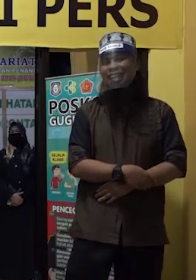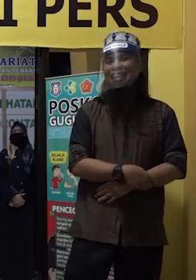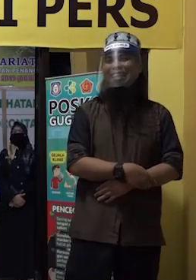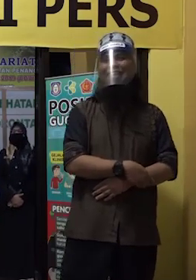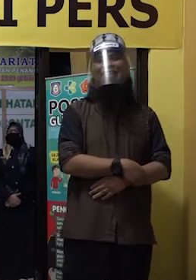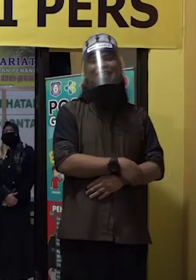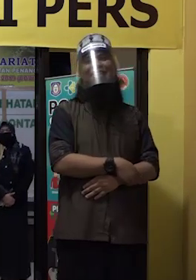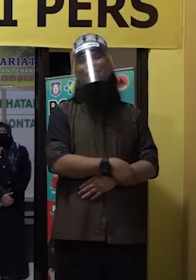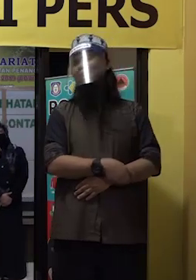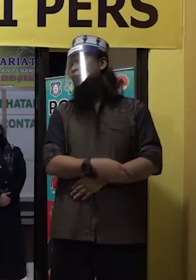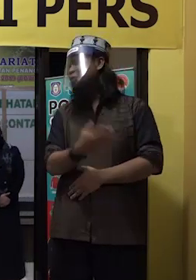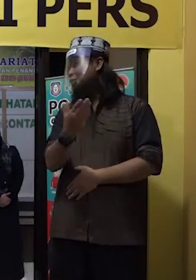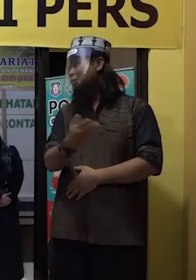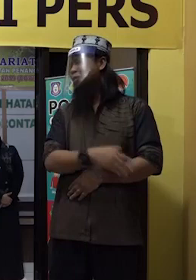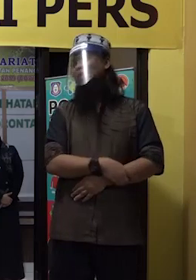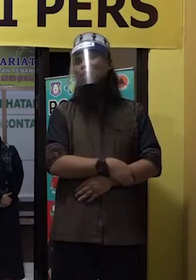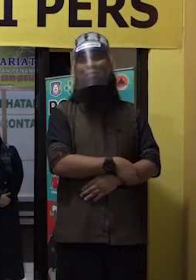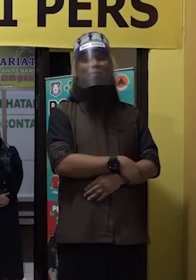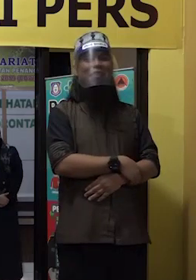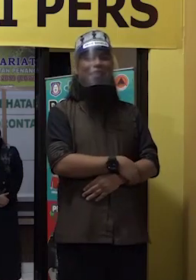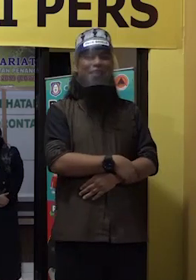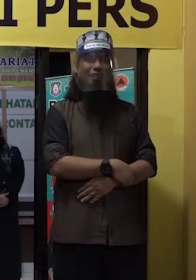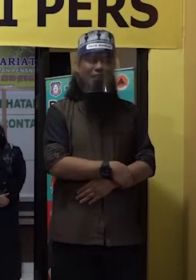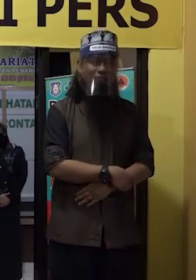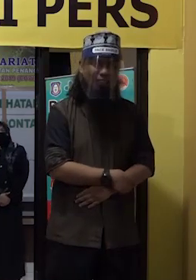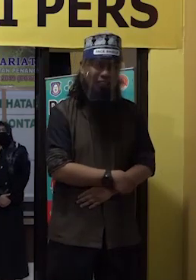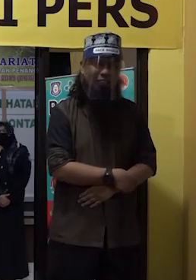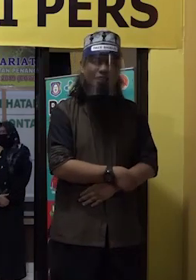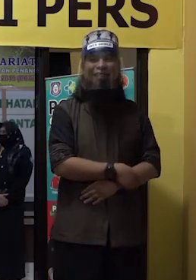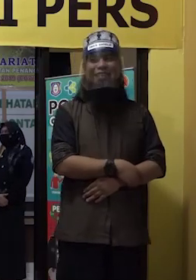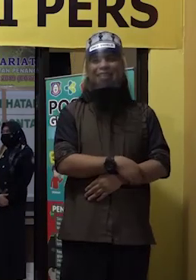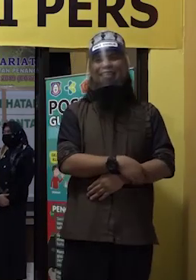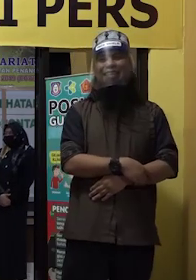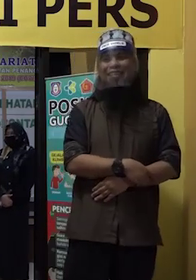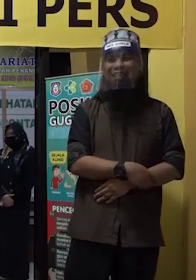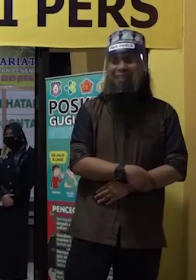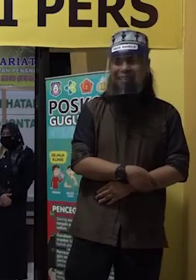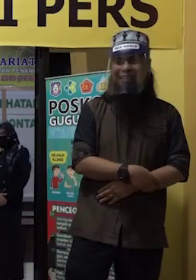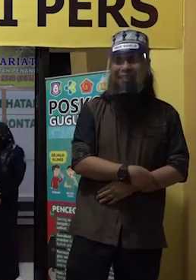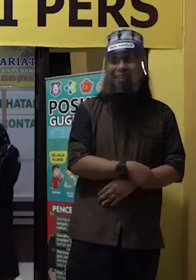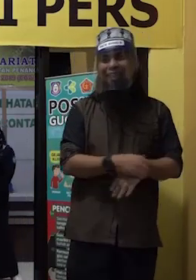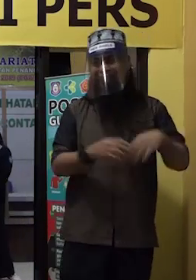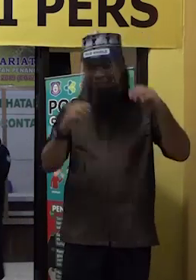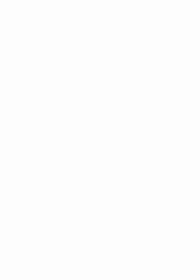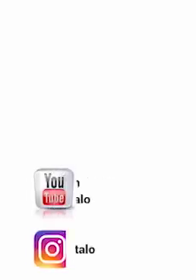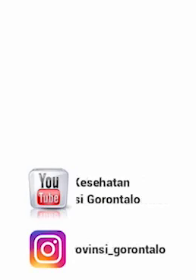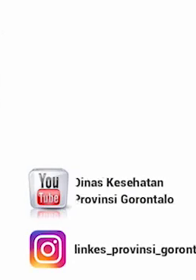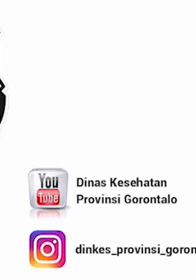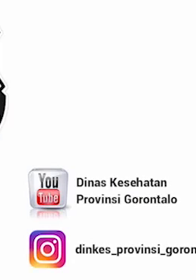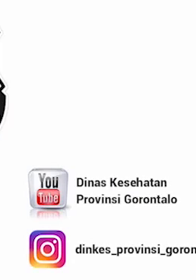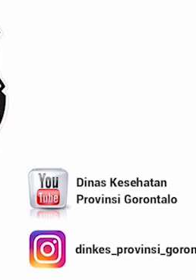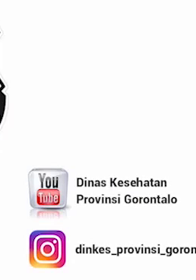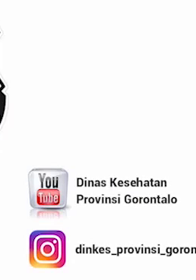Ya, terima kasih. Assalamualaikum warahmatullahi wabarakatuh.